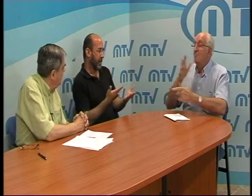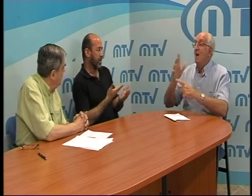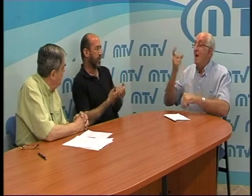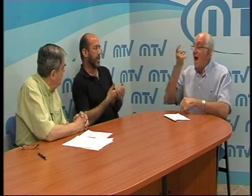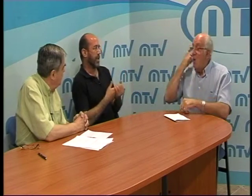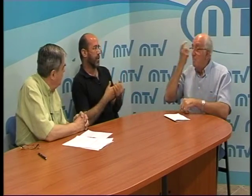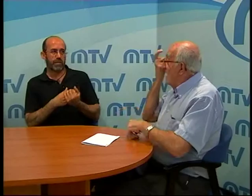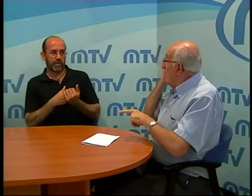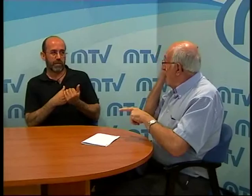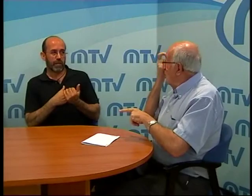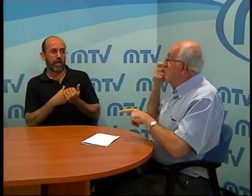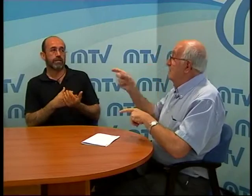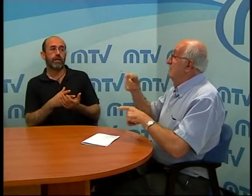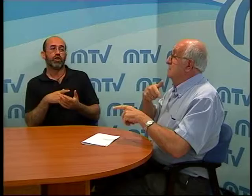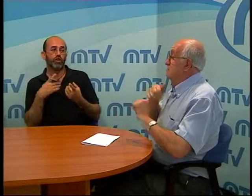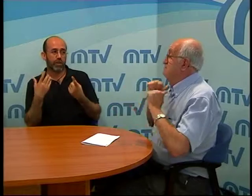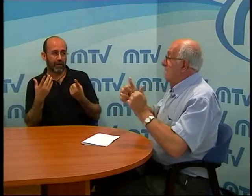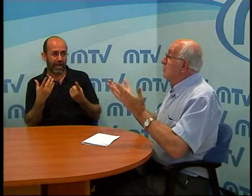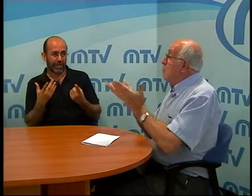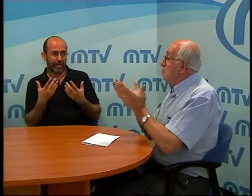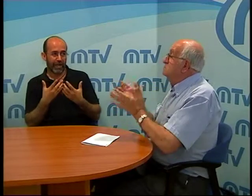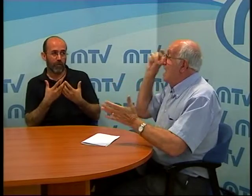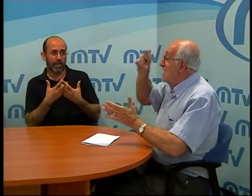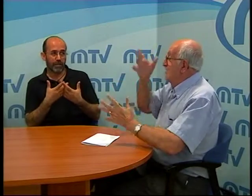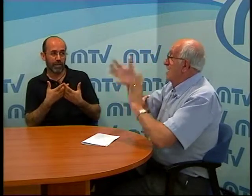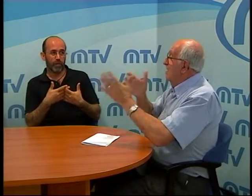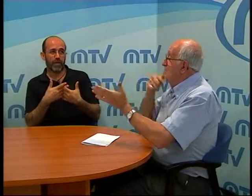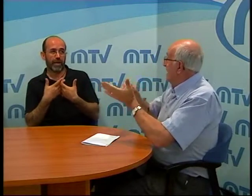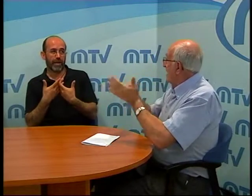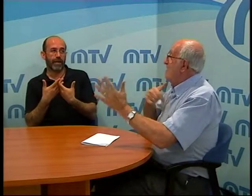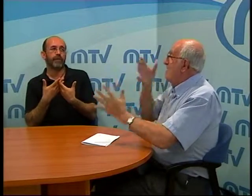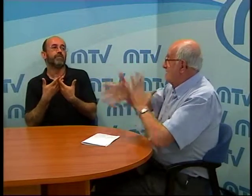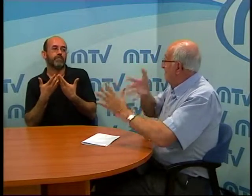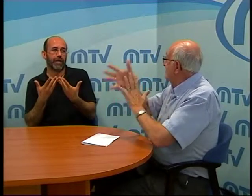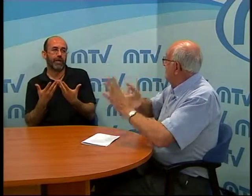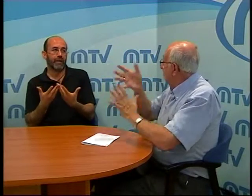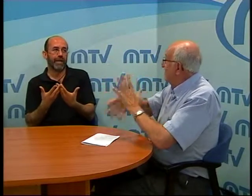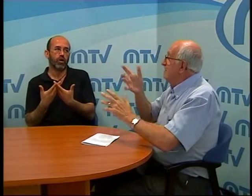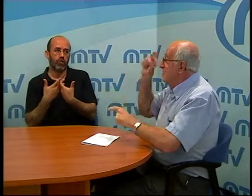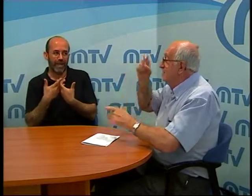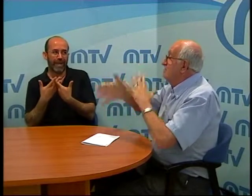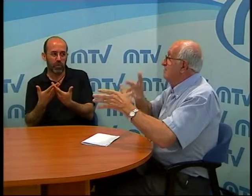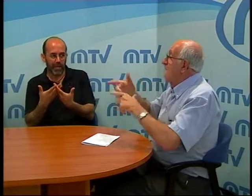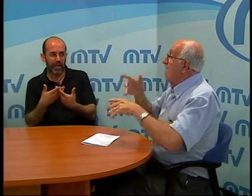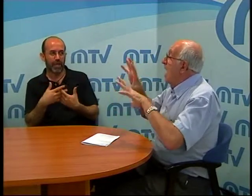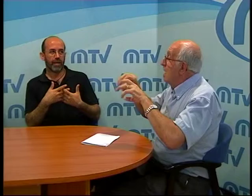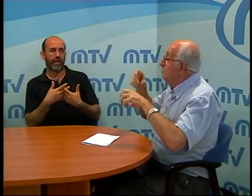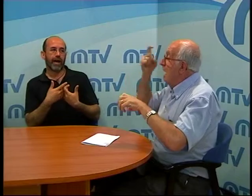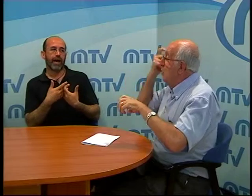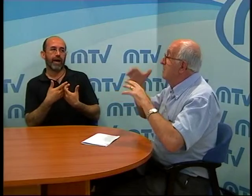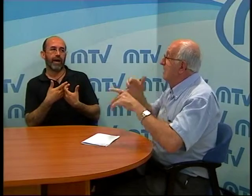Hemos estado pidiendo y reivindicando intérpretes de lengua de signos. Yo daba clases de lengua de signos para que de alguna manera nos pudieran